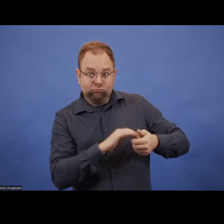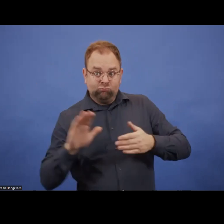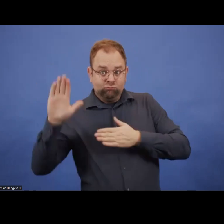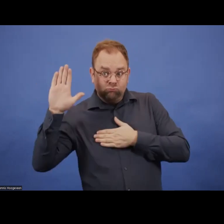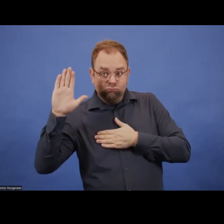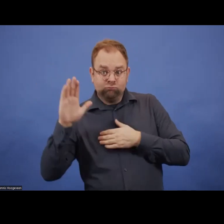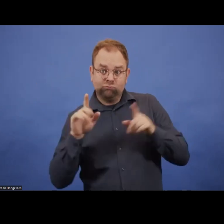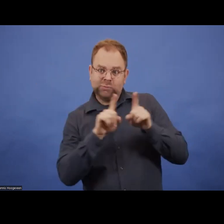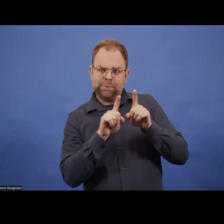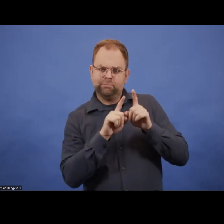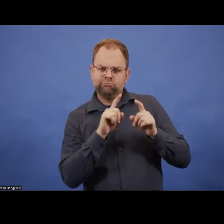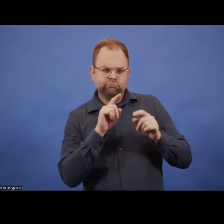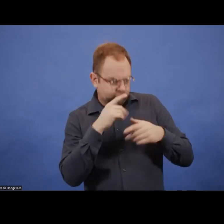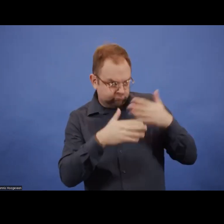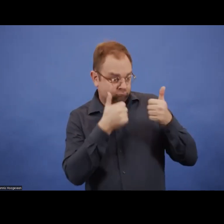ODS